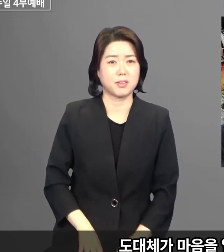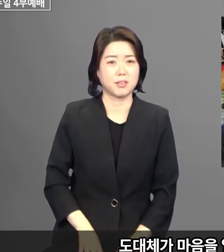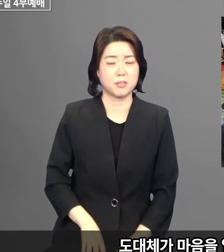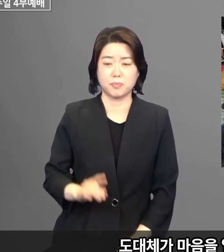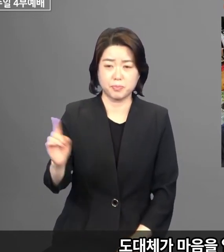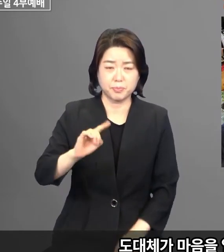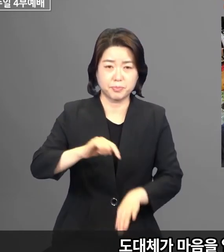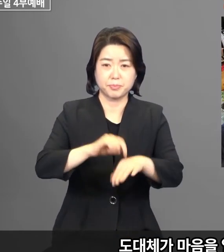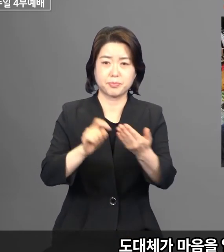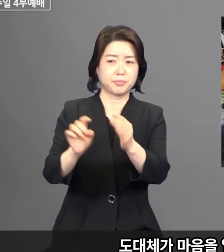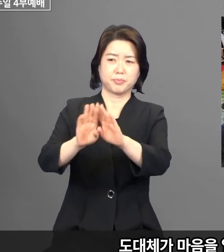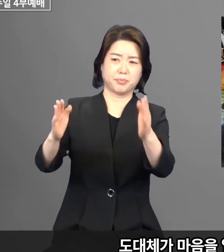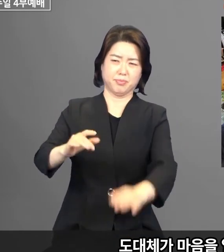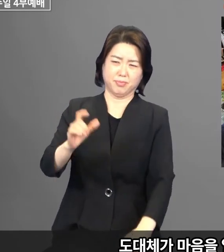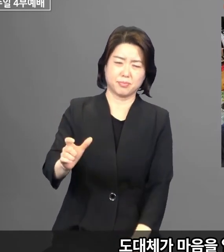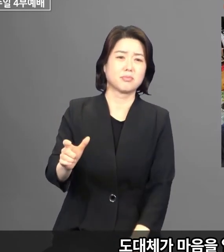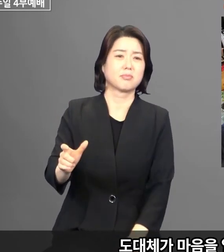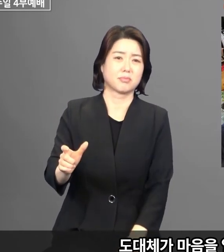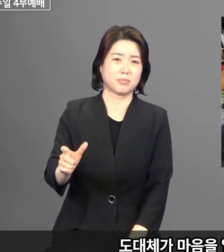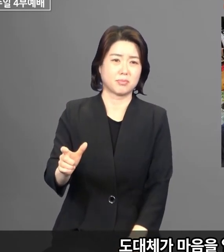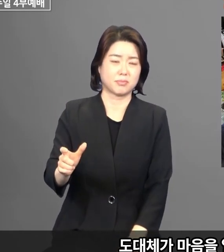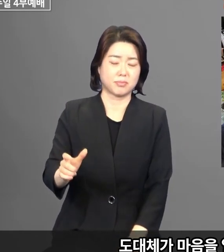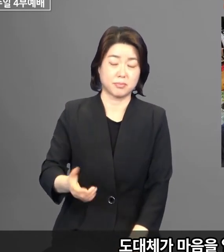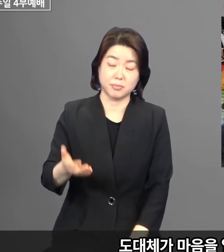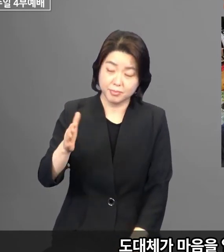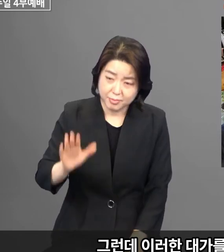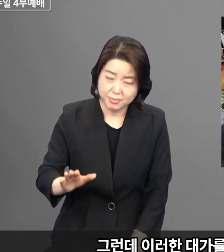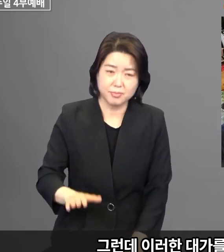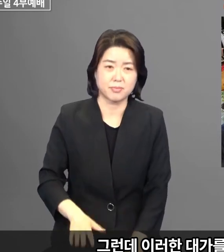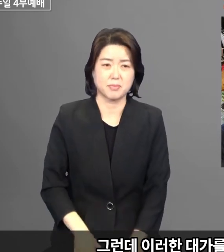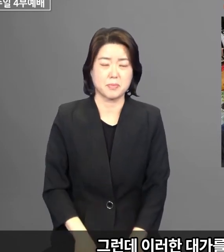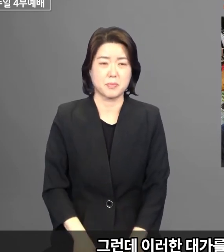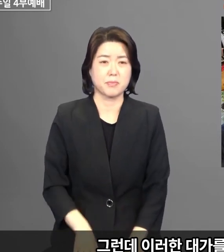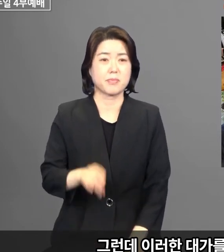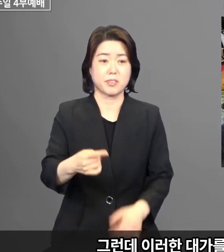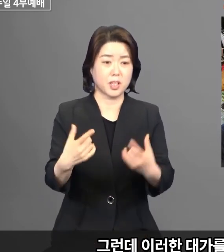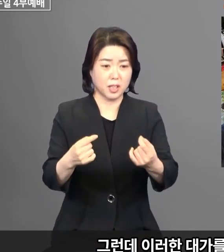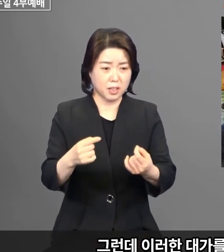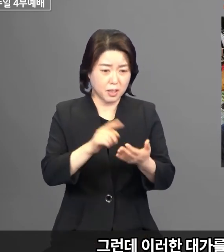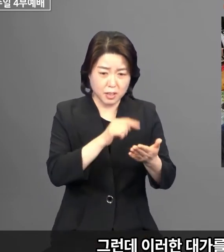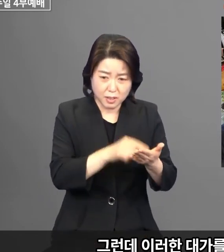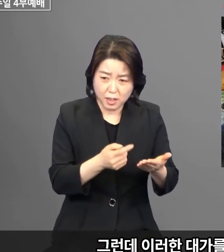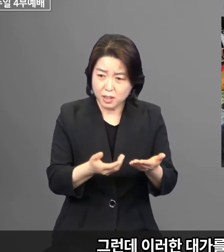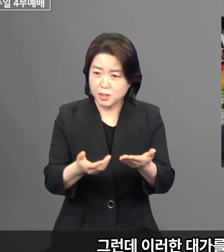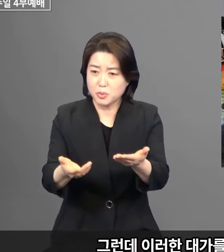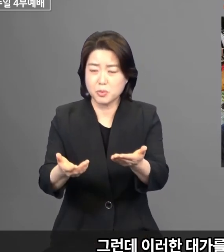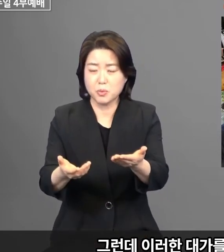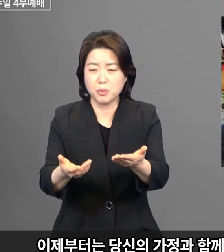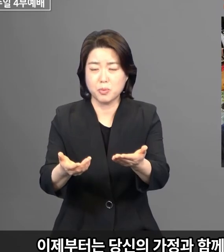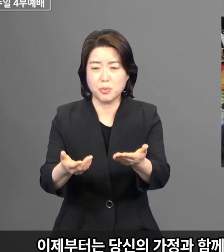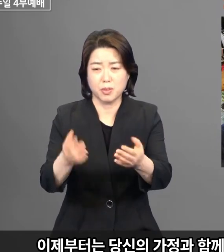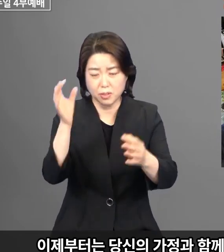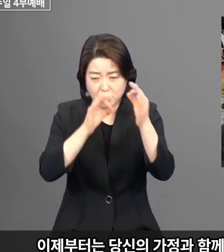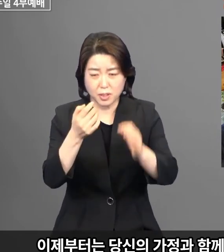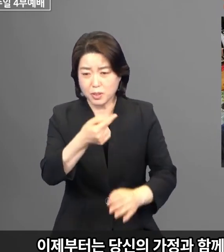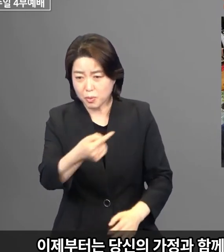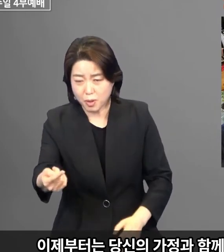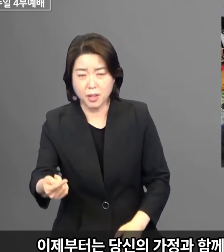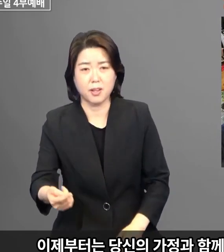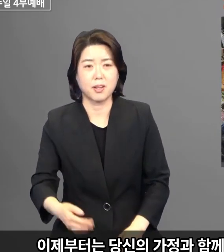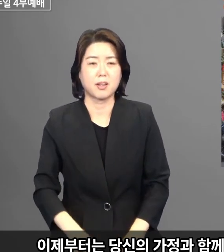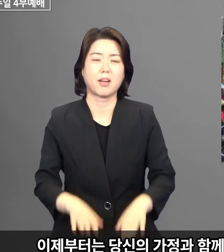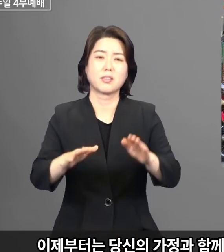도대체가 마음을 열어주지 않았다고. 그런데 이러한 대가를 지불하고 찾아왔으니